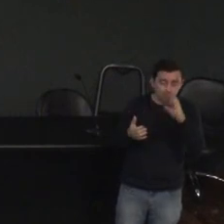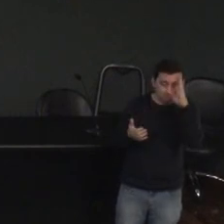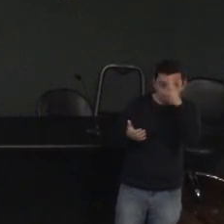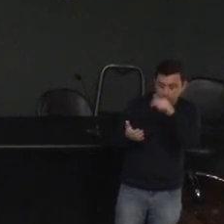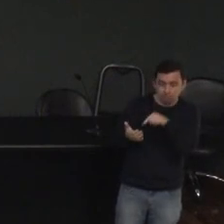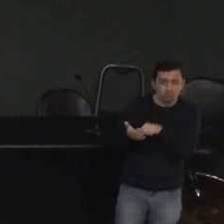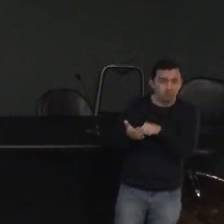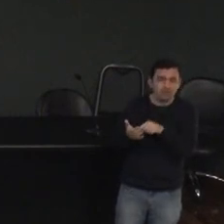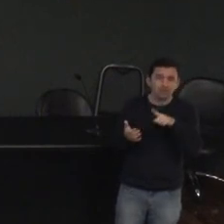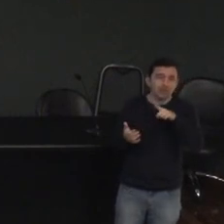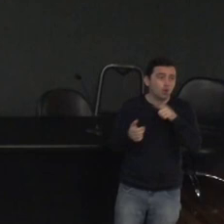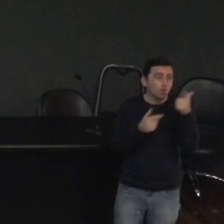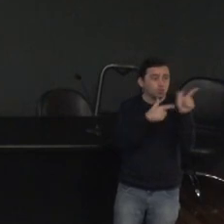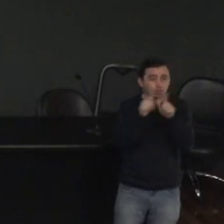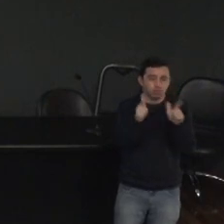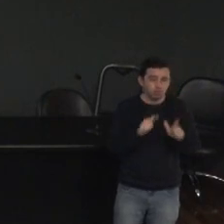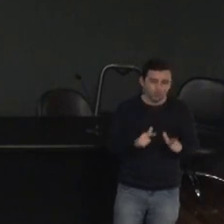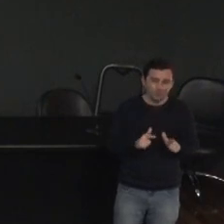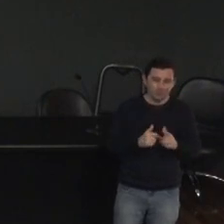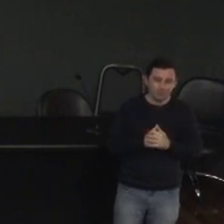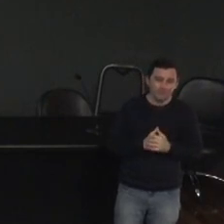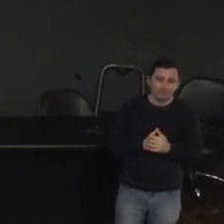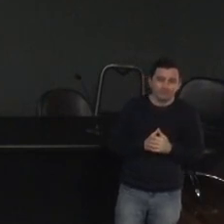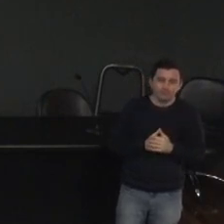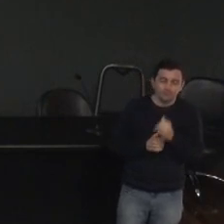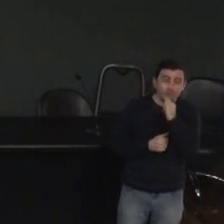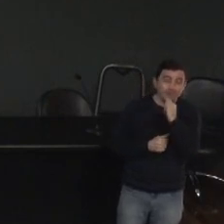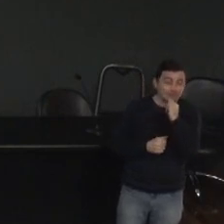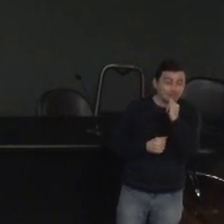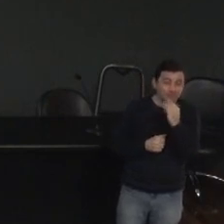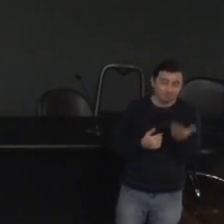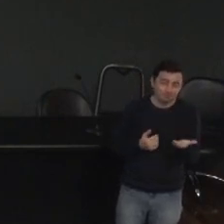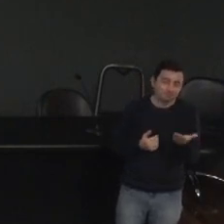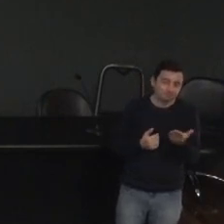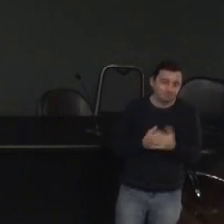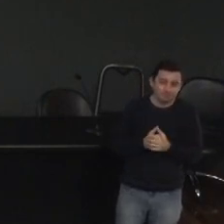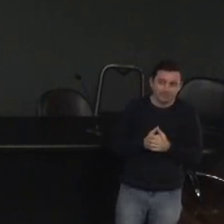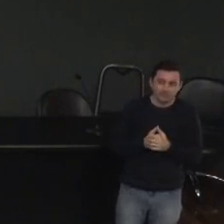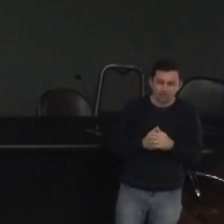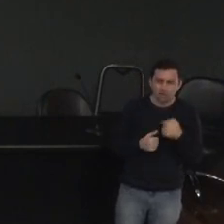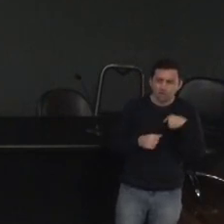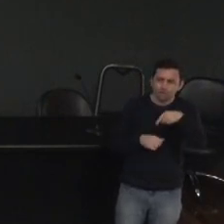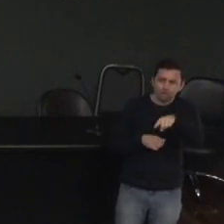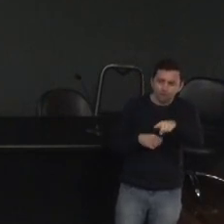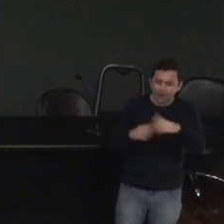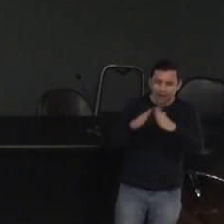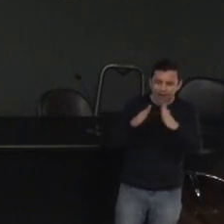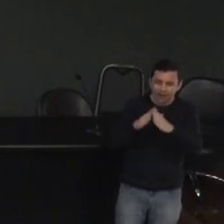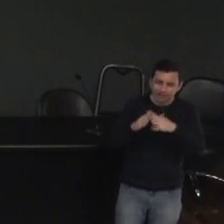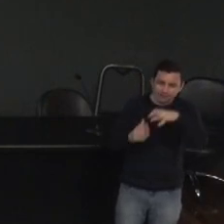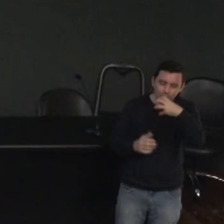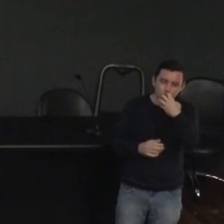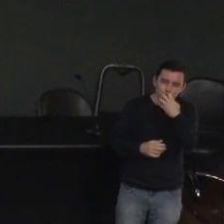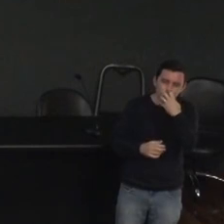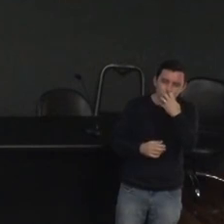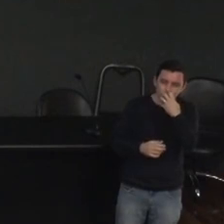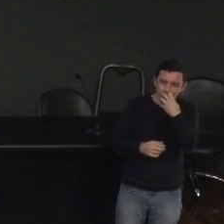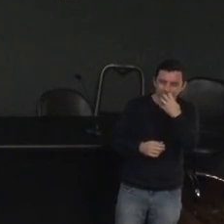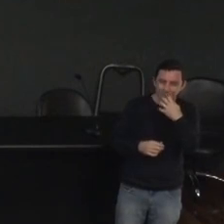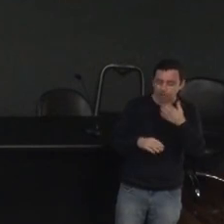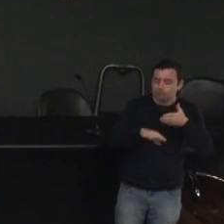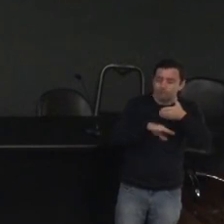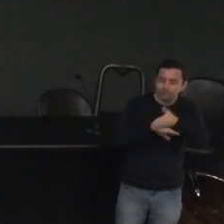tem vários outros né Por exemplo esses dias eu fui no pet shop para levar o meu cachorro